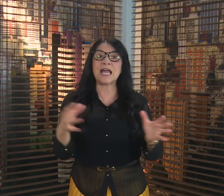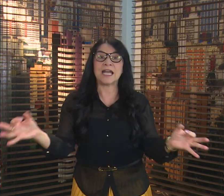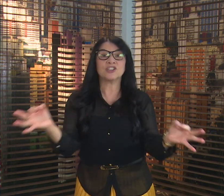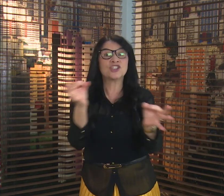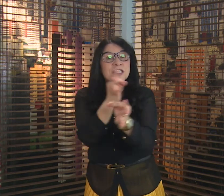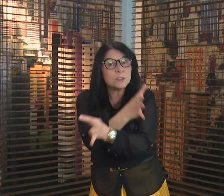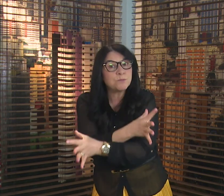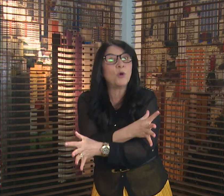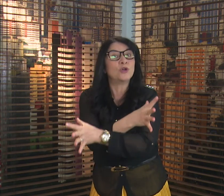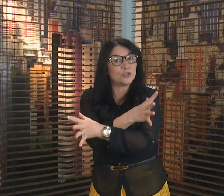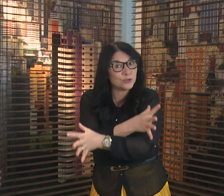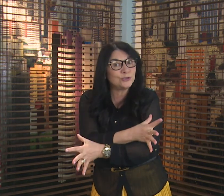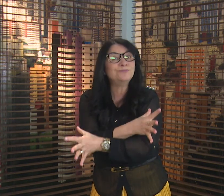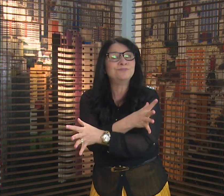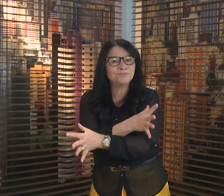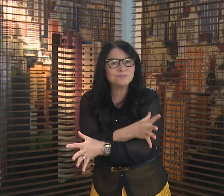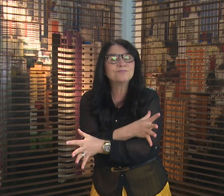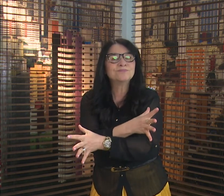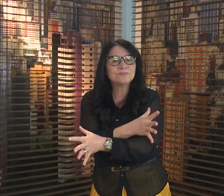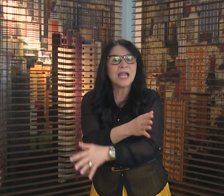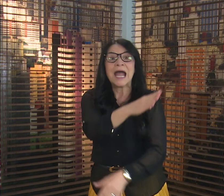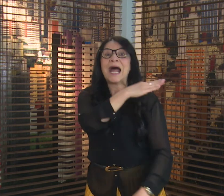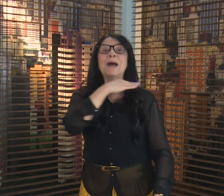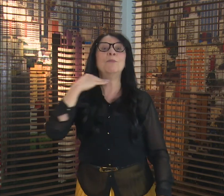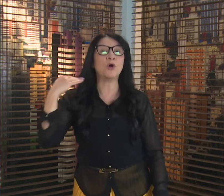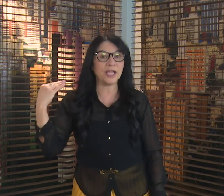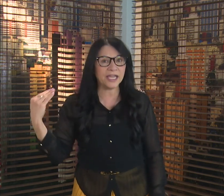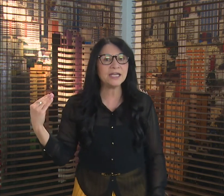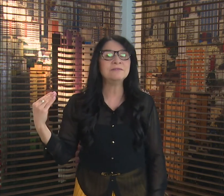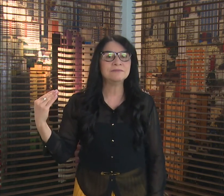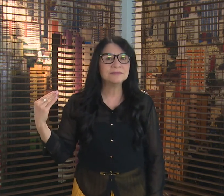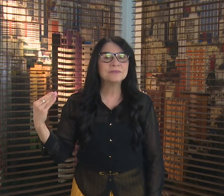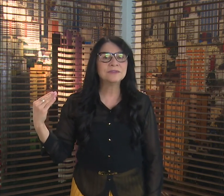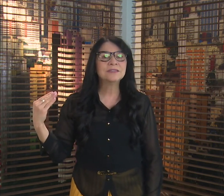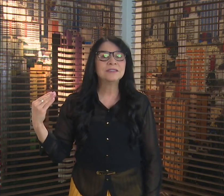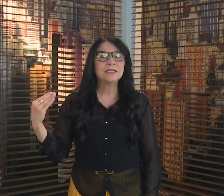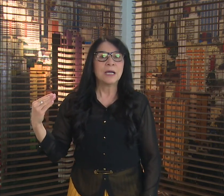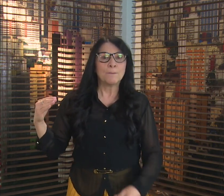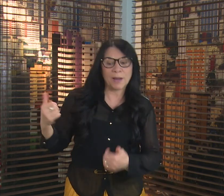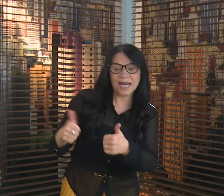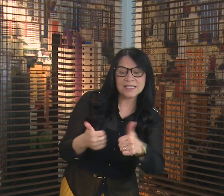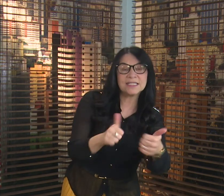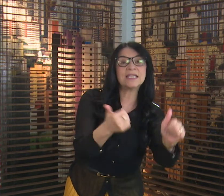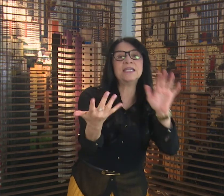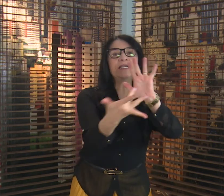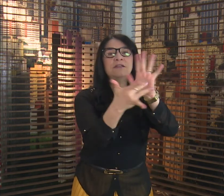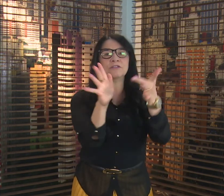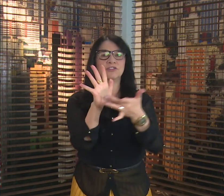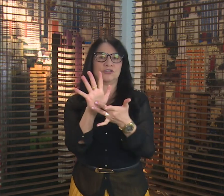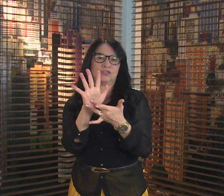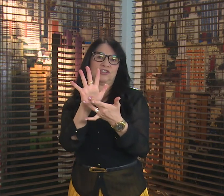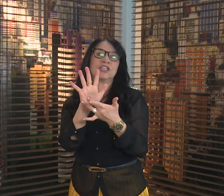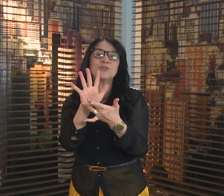estar disposto a morrer para seguir